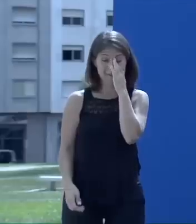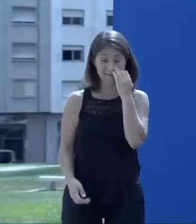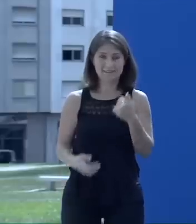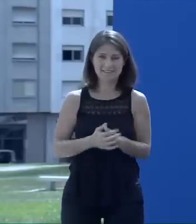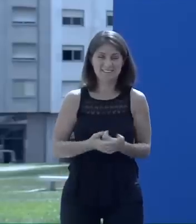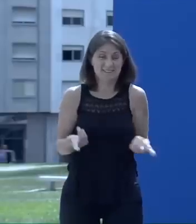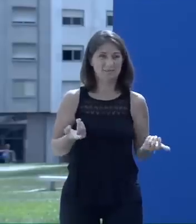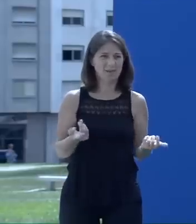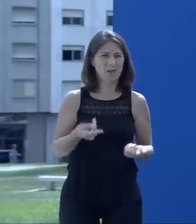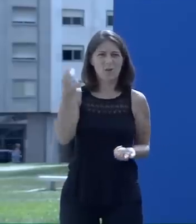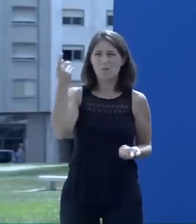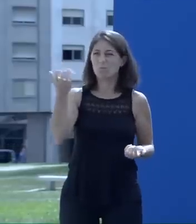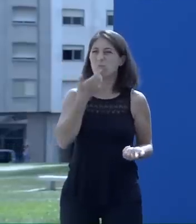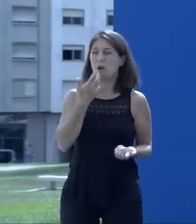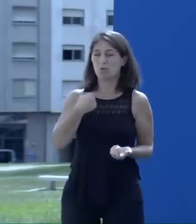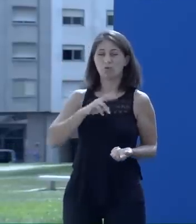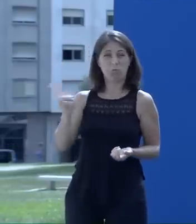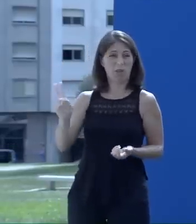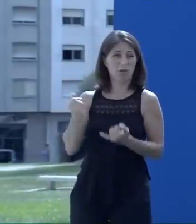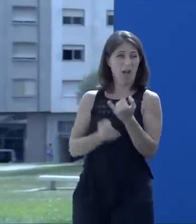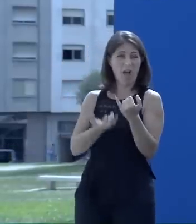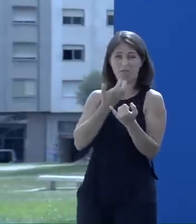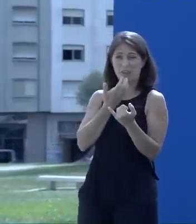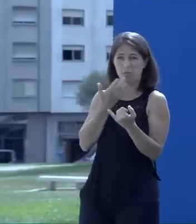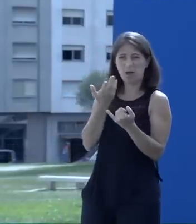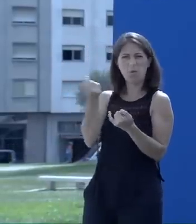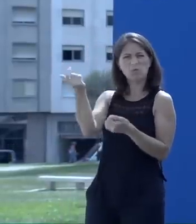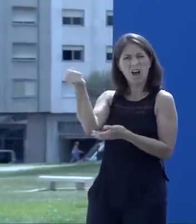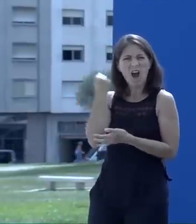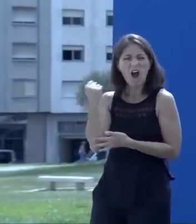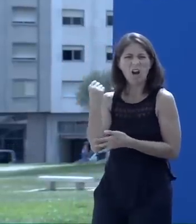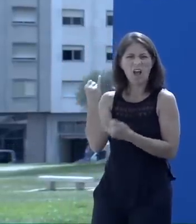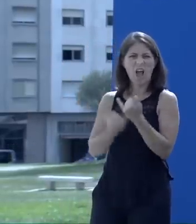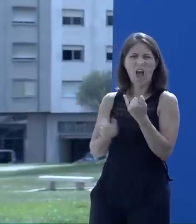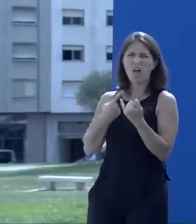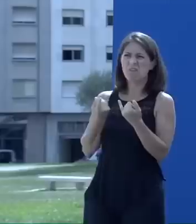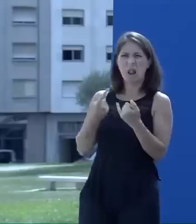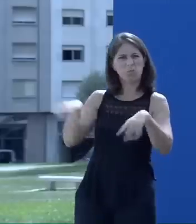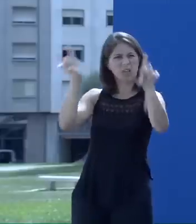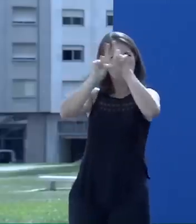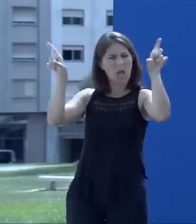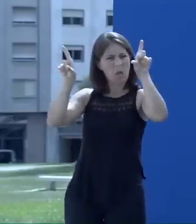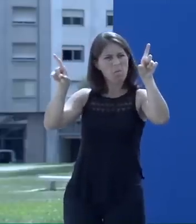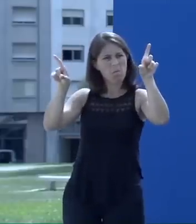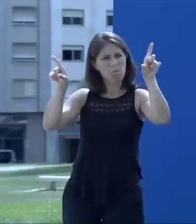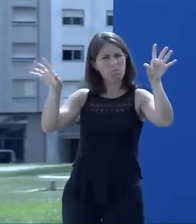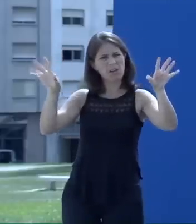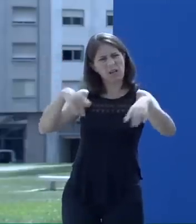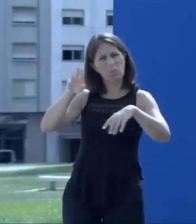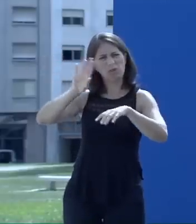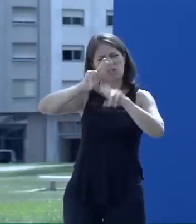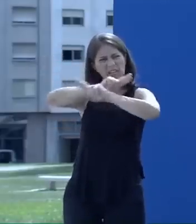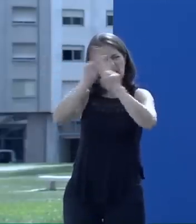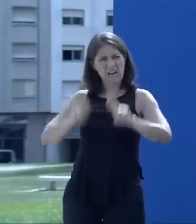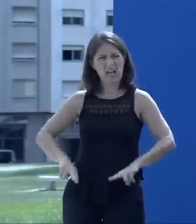De Venezuela preocupanos como galegas e galegos que deixaran escapar o aforro a mans dunha multinacional venezolana para deixarnos sin